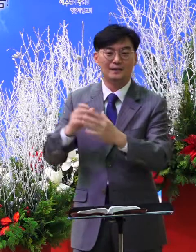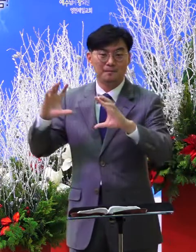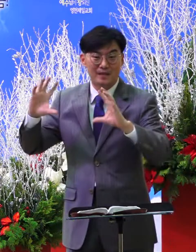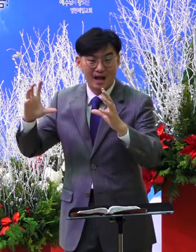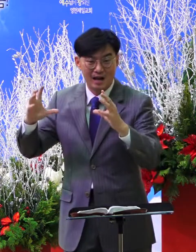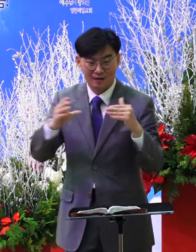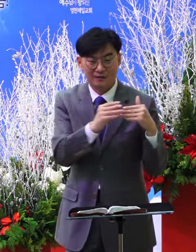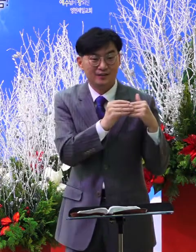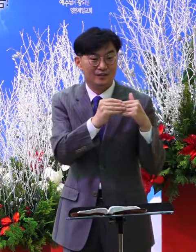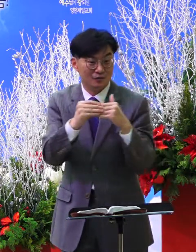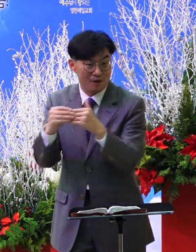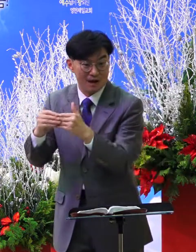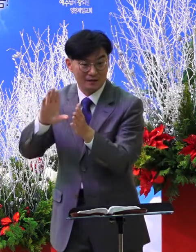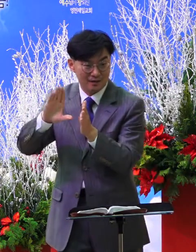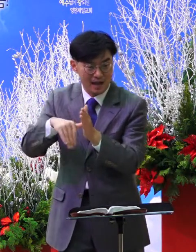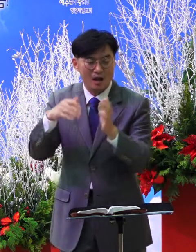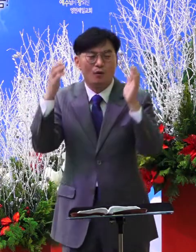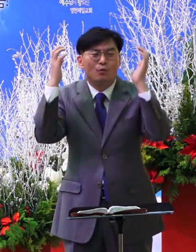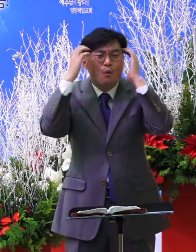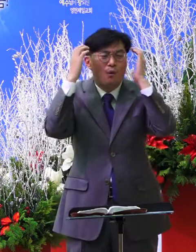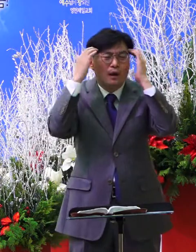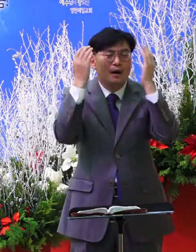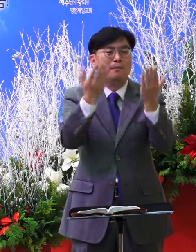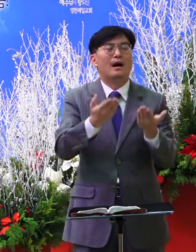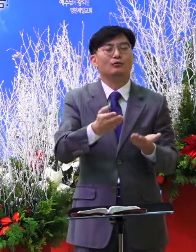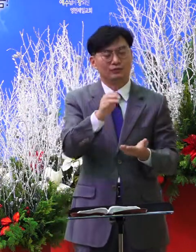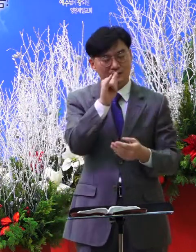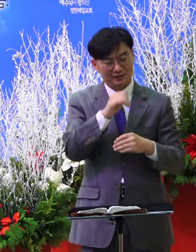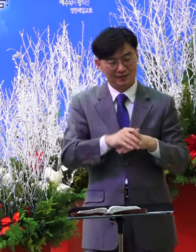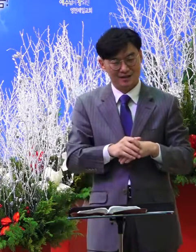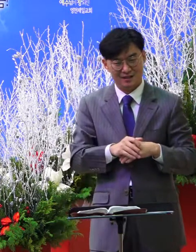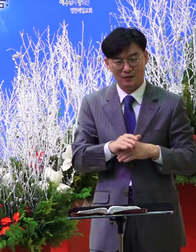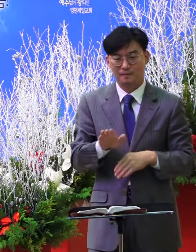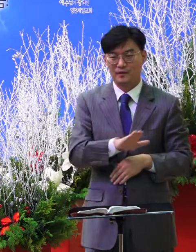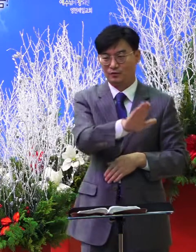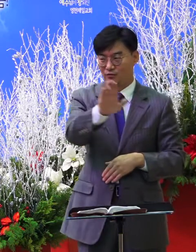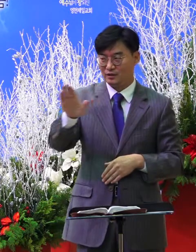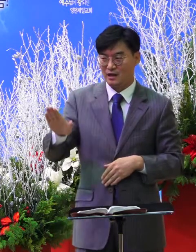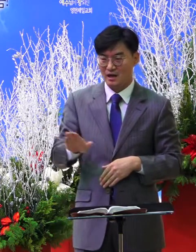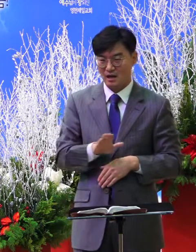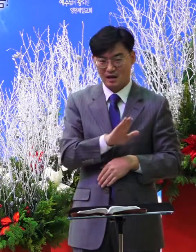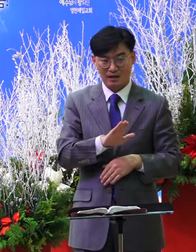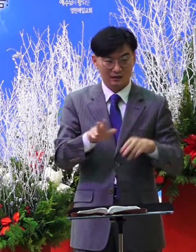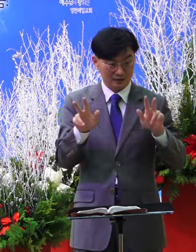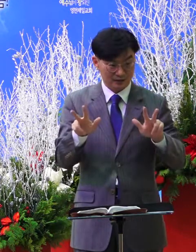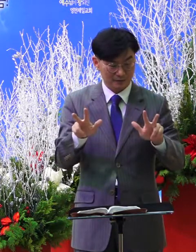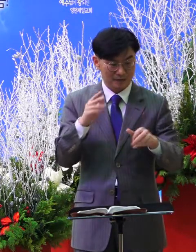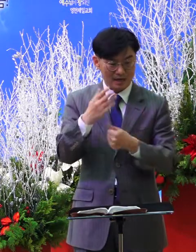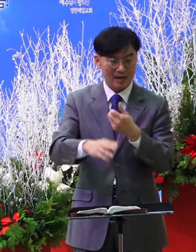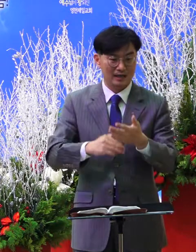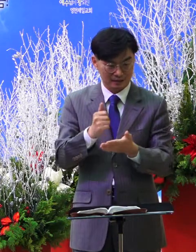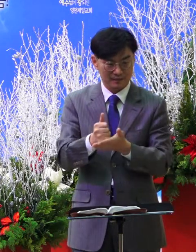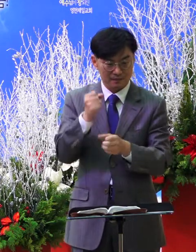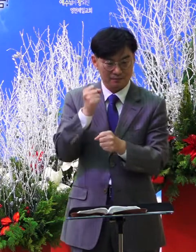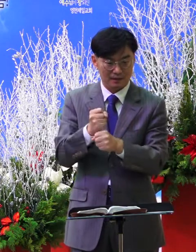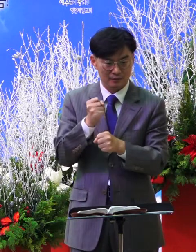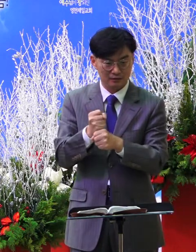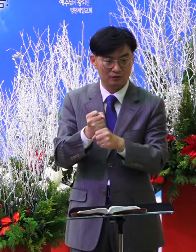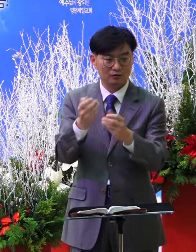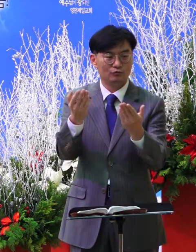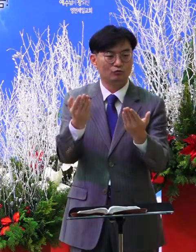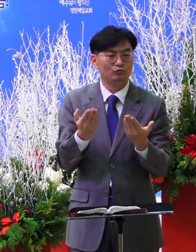하십니다. 저와 여러분은 다 이 과정 속에 있습니다. 하나님이 우리를 만지시고 빚으시는 과정